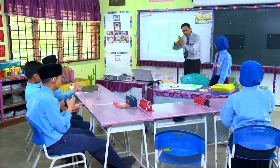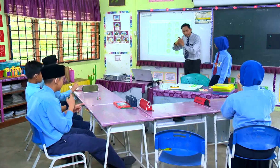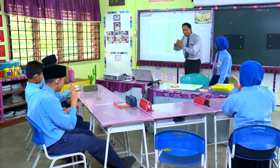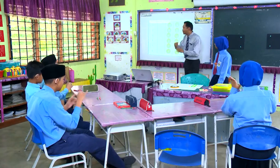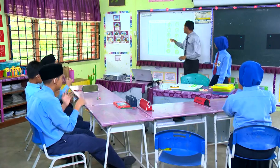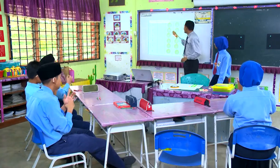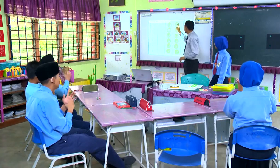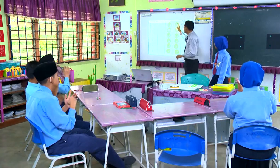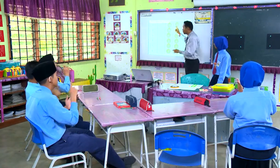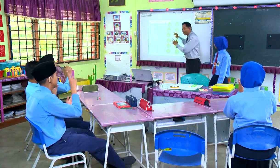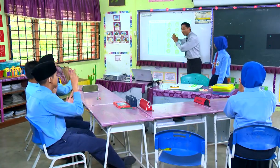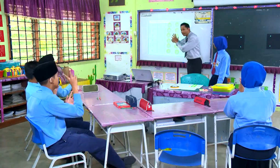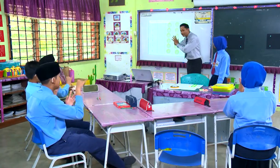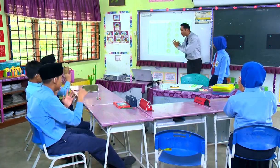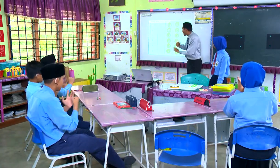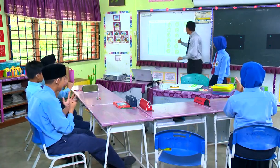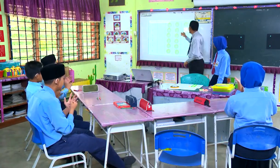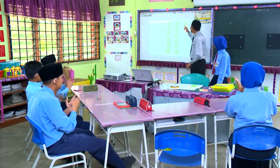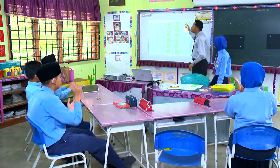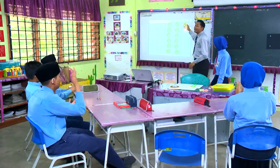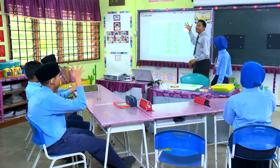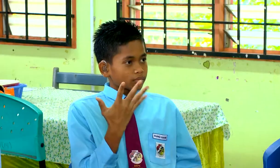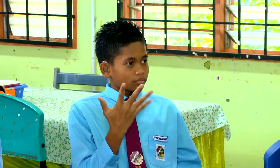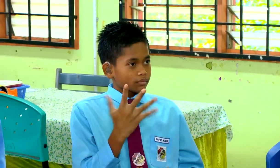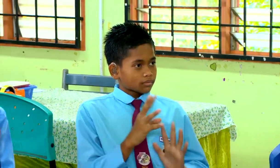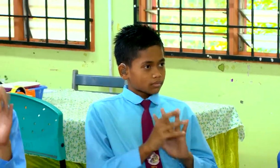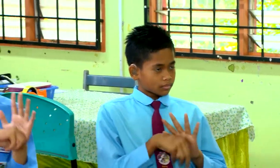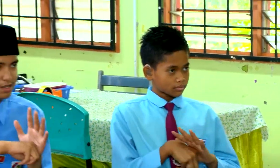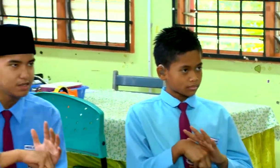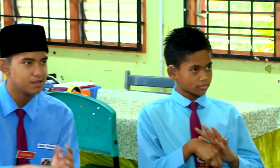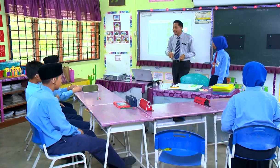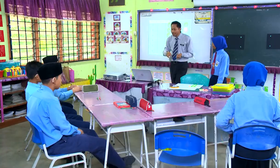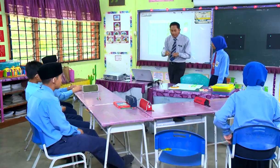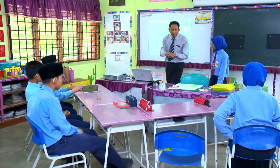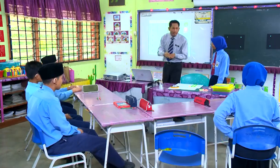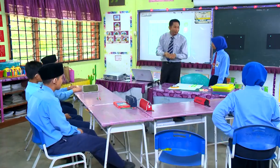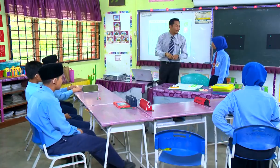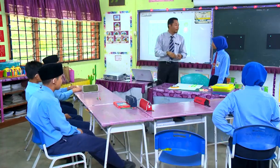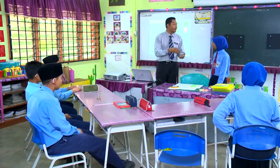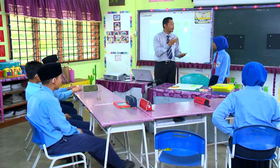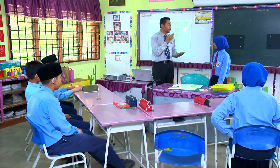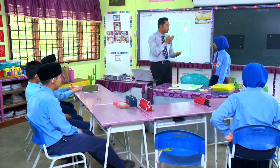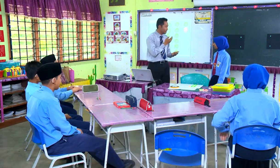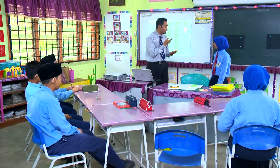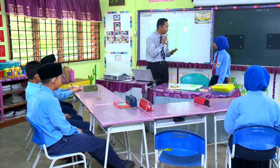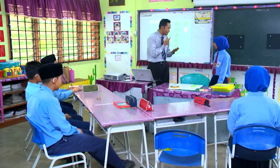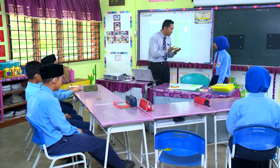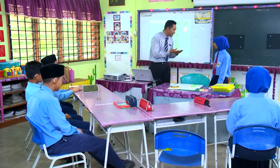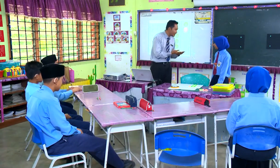jam 2 jam 15 minit. Sama, bagus. Terima kasih.